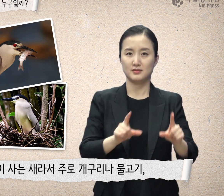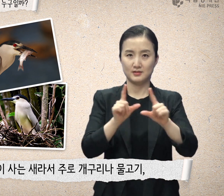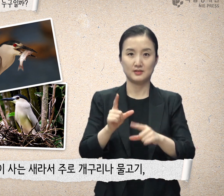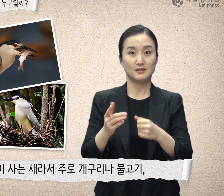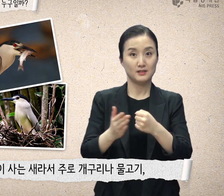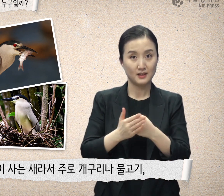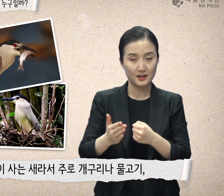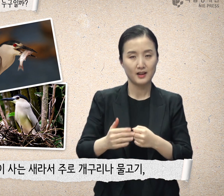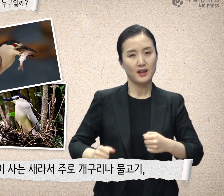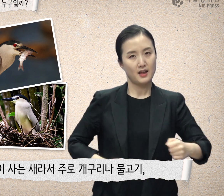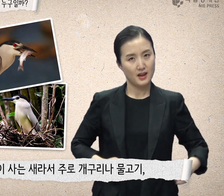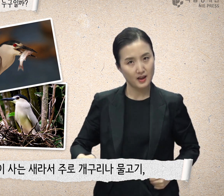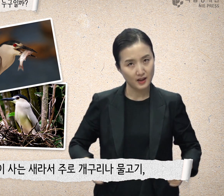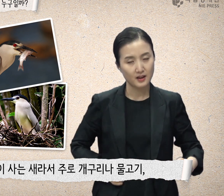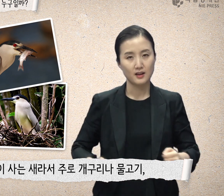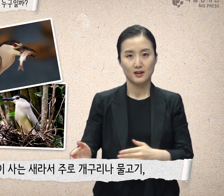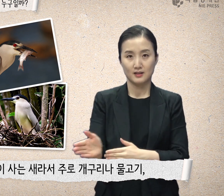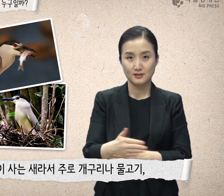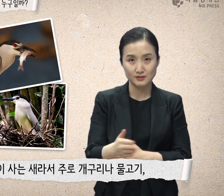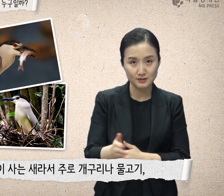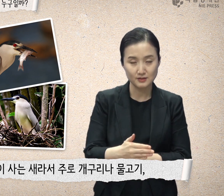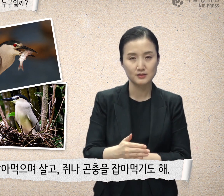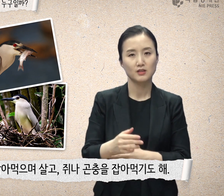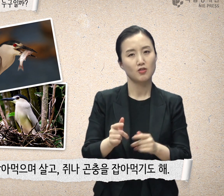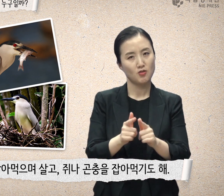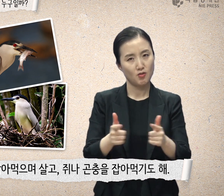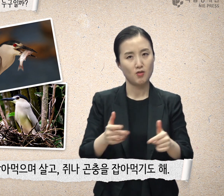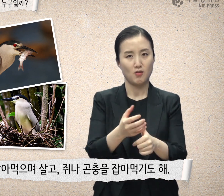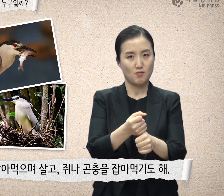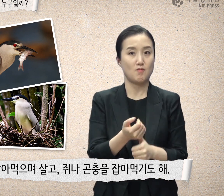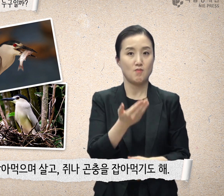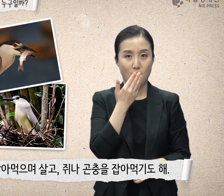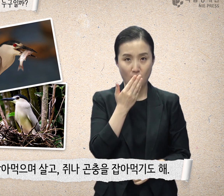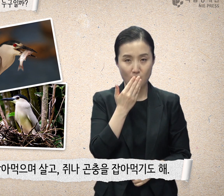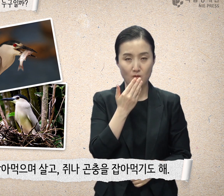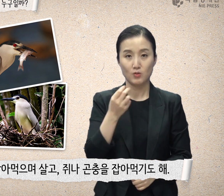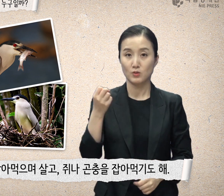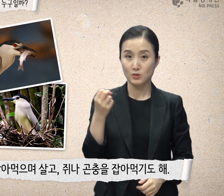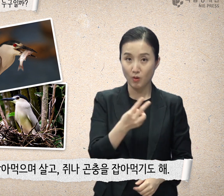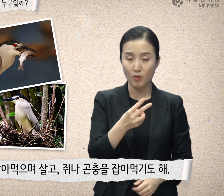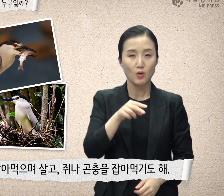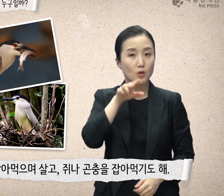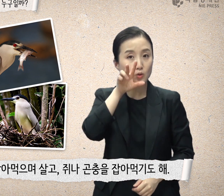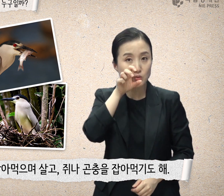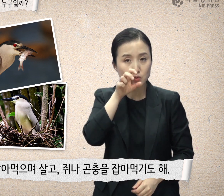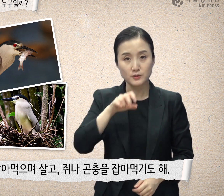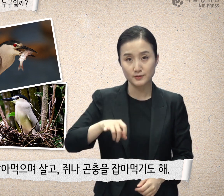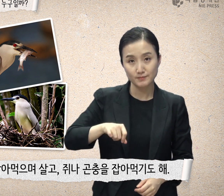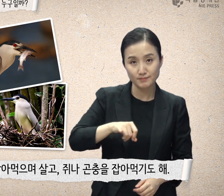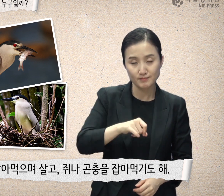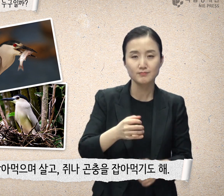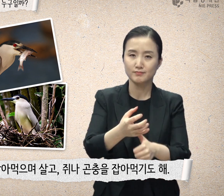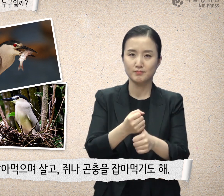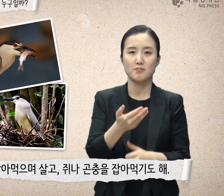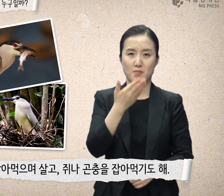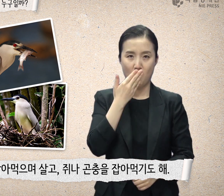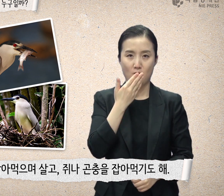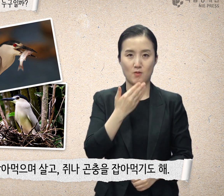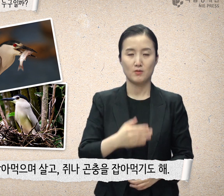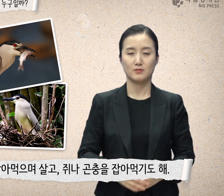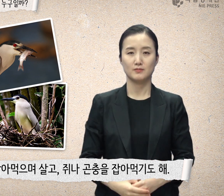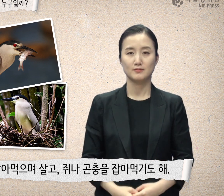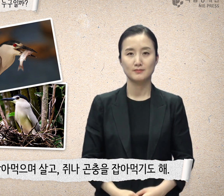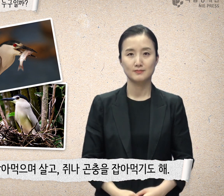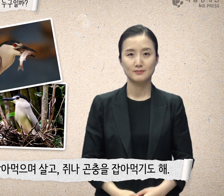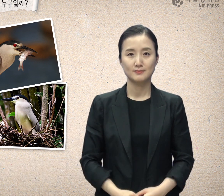라서 주로 개구리나 물고기 갑각류 등을 잡아먹으며 살고 쥐나 곤충을 잡아 먹기도